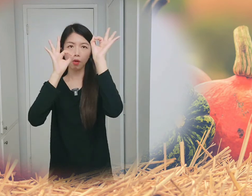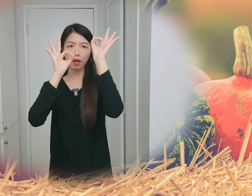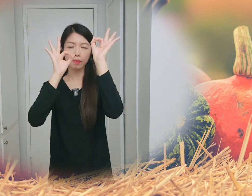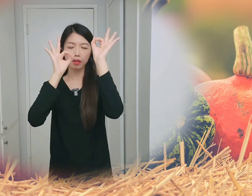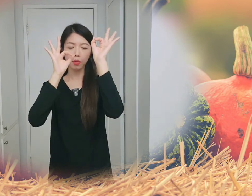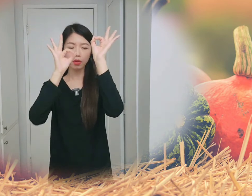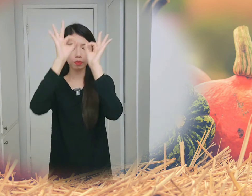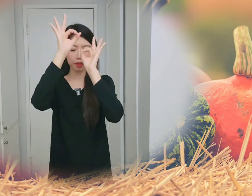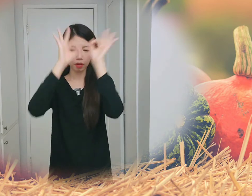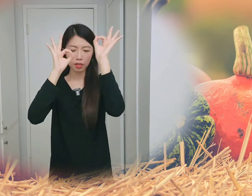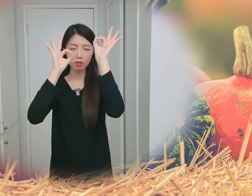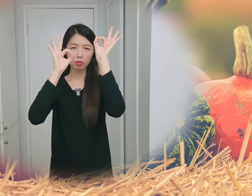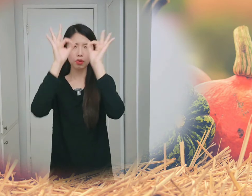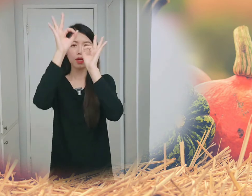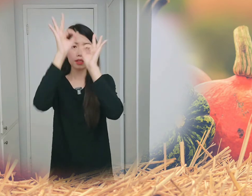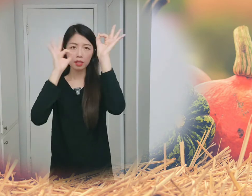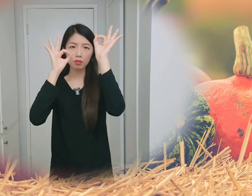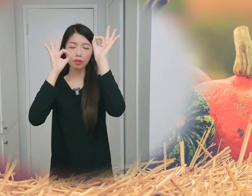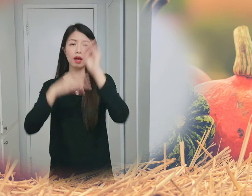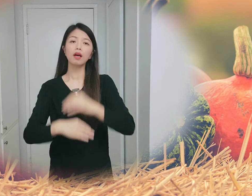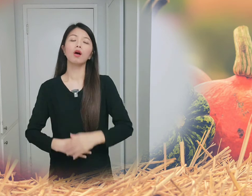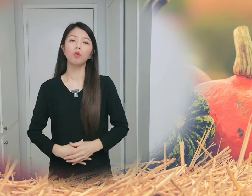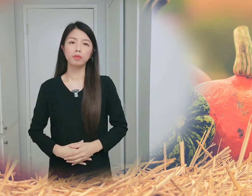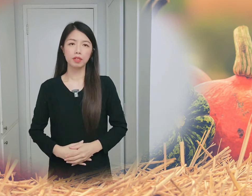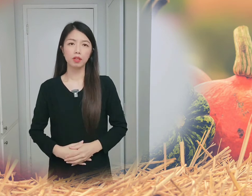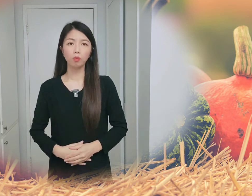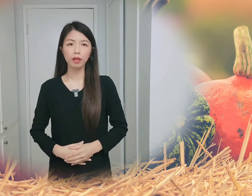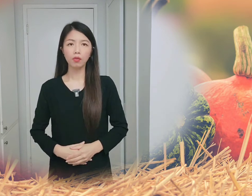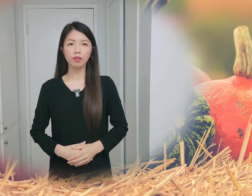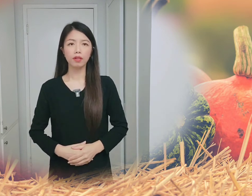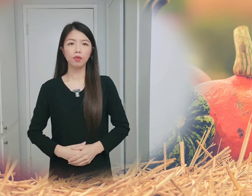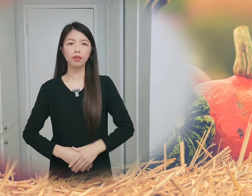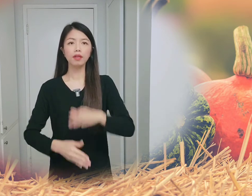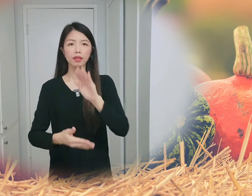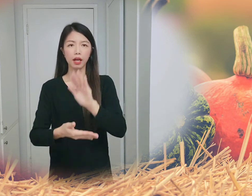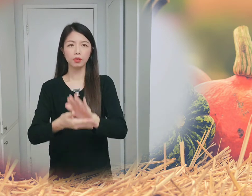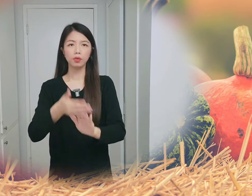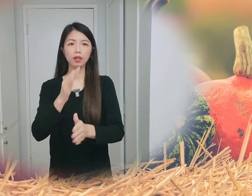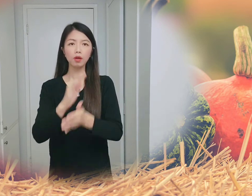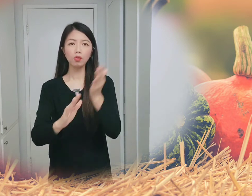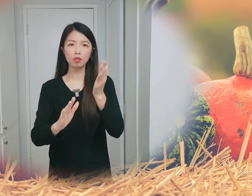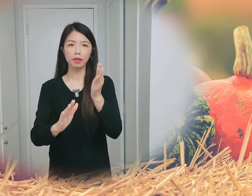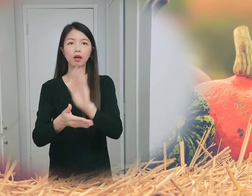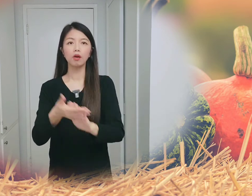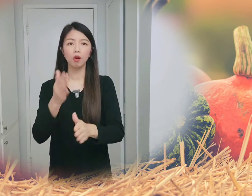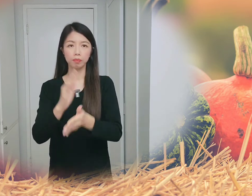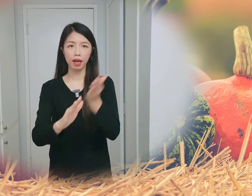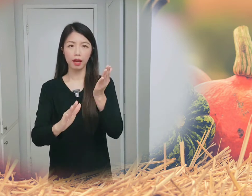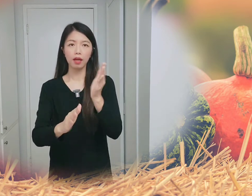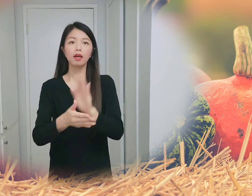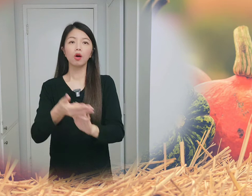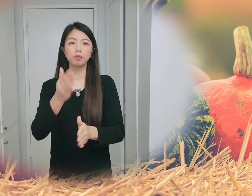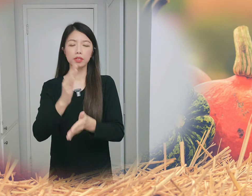이렇게 엇갈리면서 표현해 주시면 돼요. 실수, 실수가 없으신, 없다라고 하는 뜻의 수어는 양손을 털어주시면 돼요.